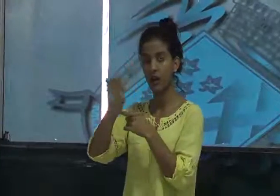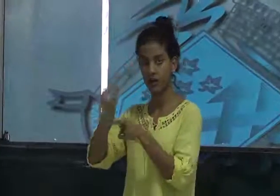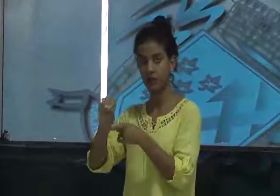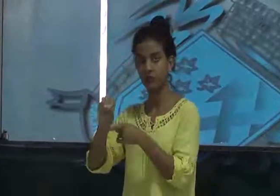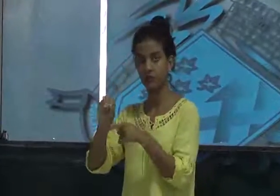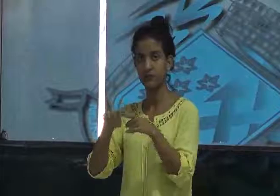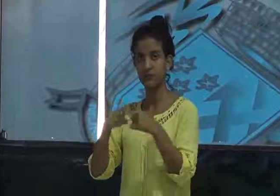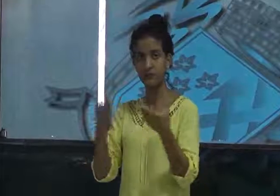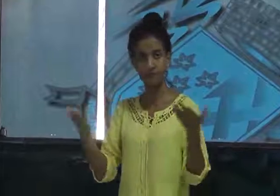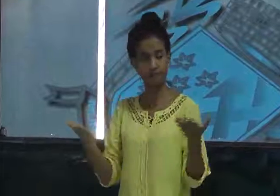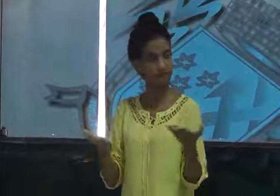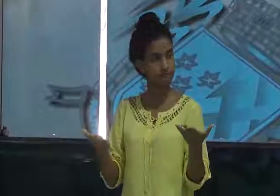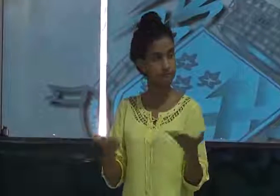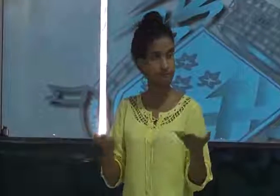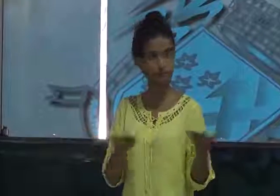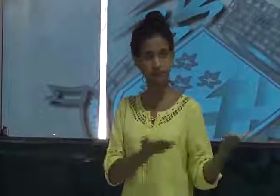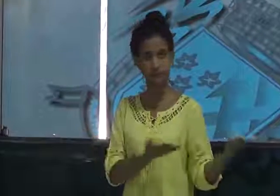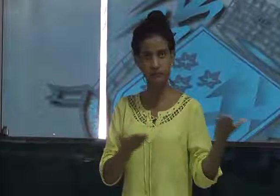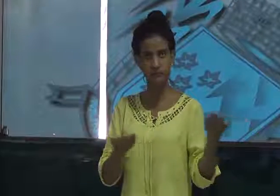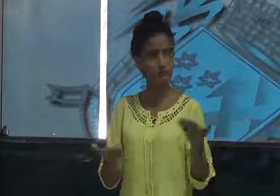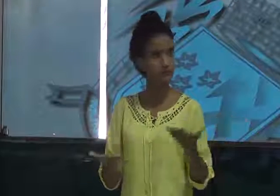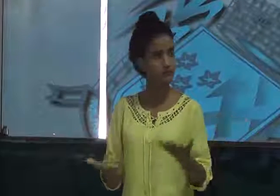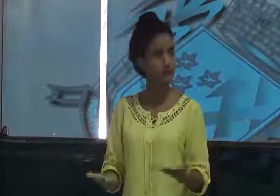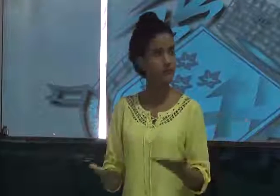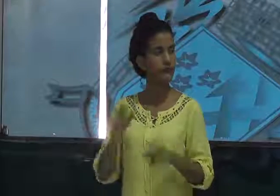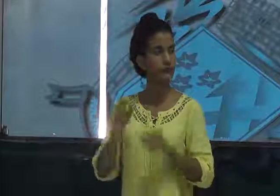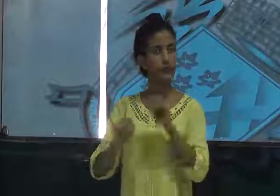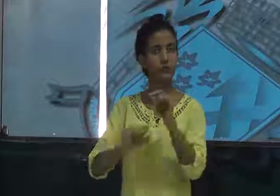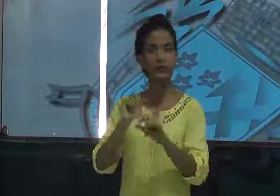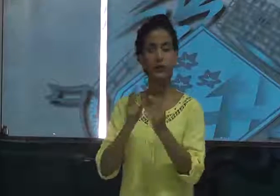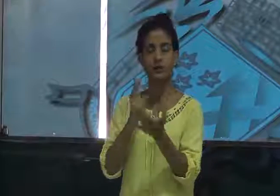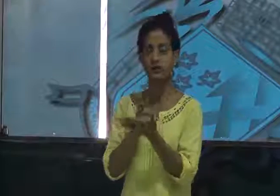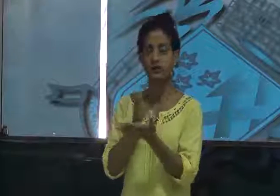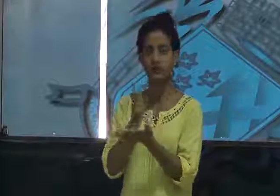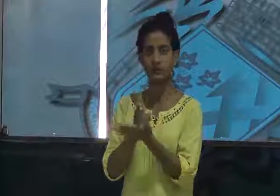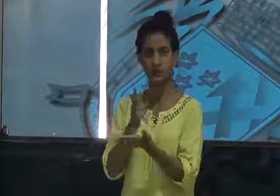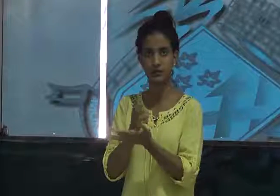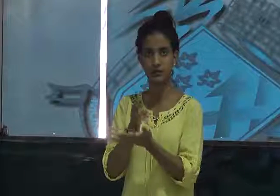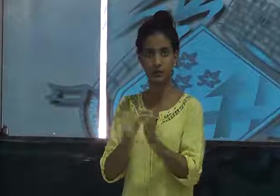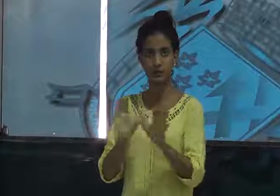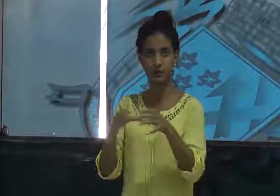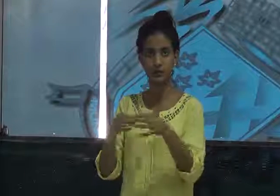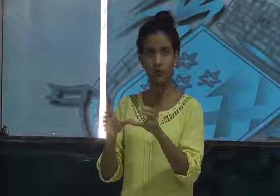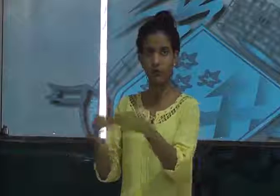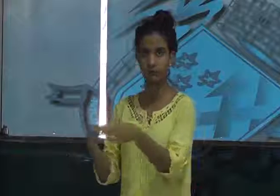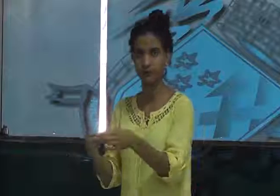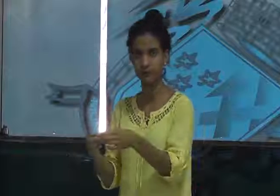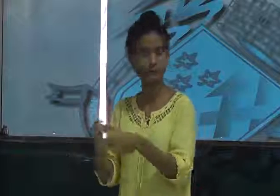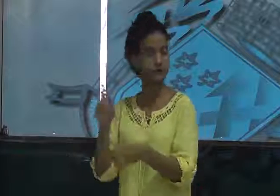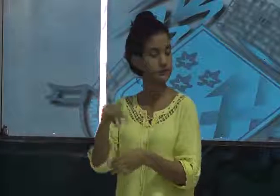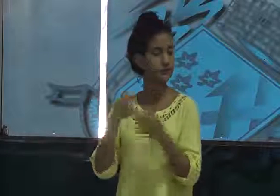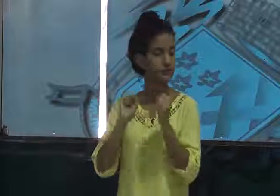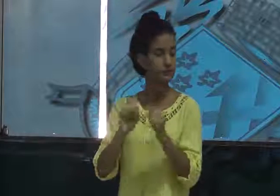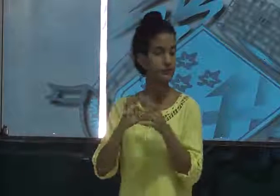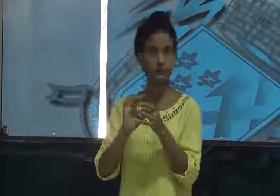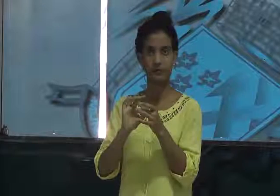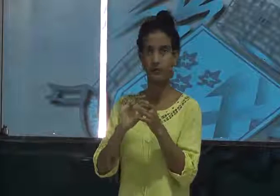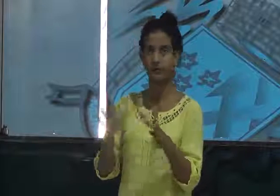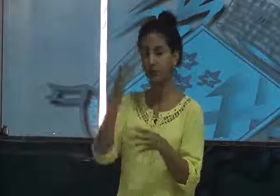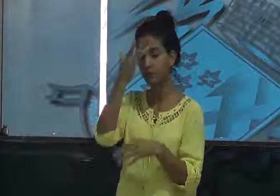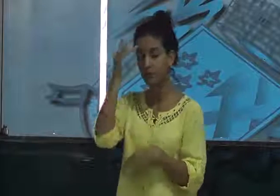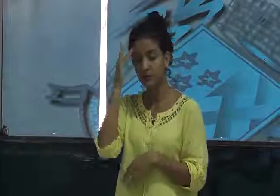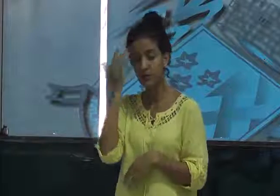registrar desde já a intenção do IBGE de dar um caráter permanente às comissões, permitindo que a sociedade conheça e